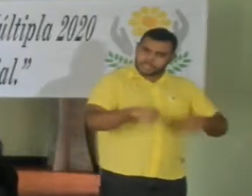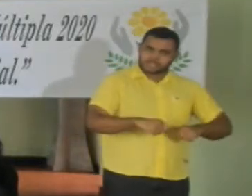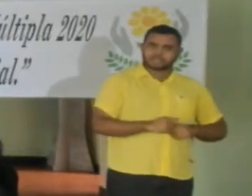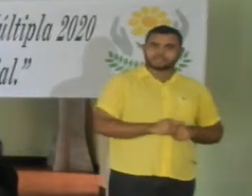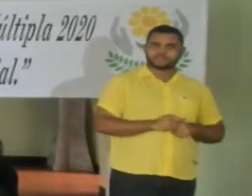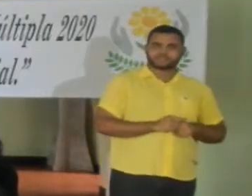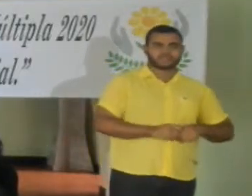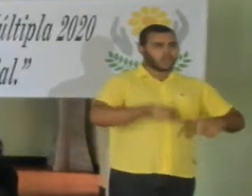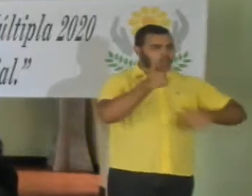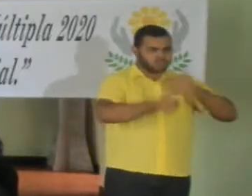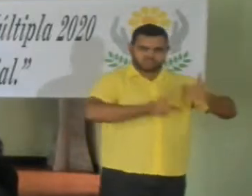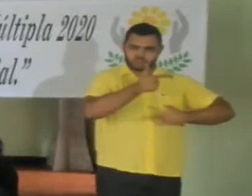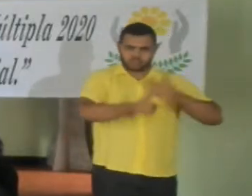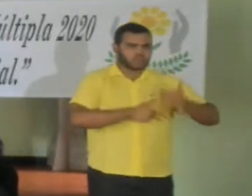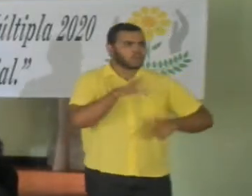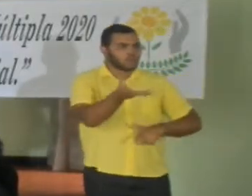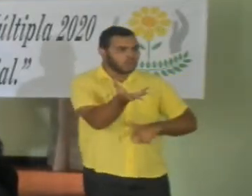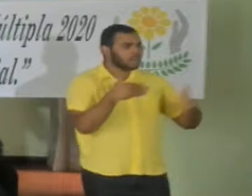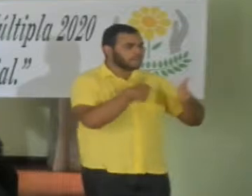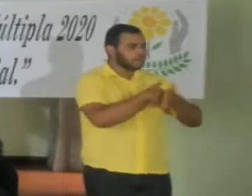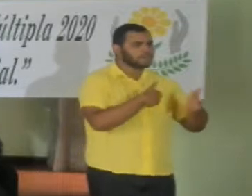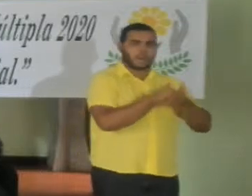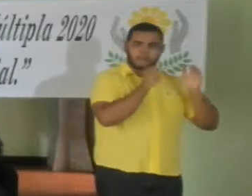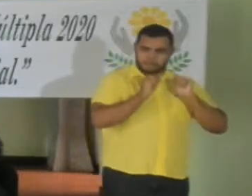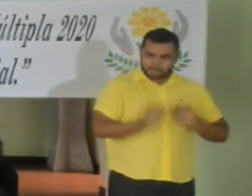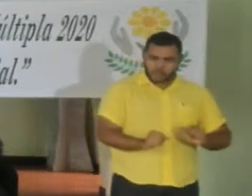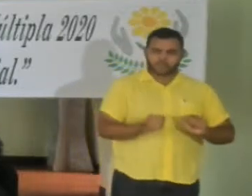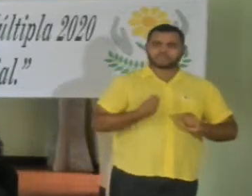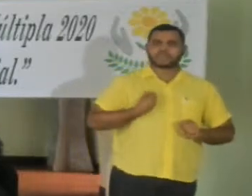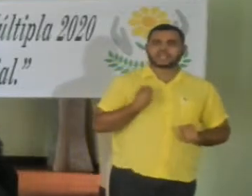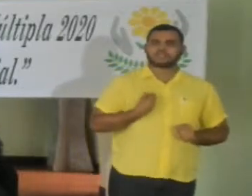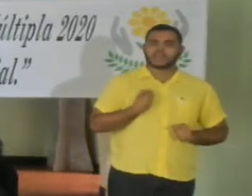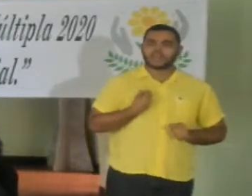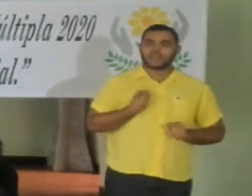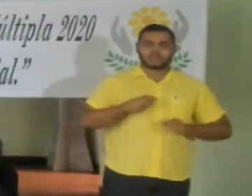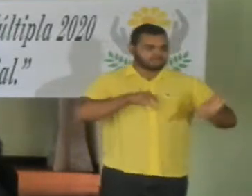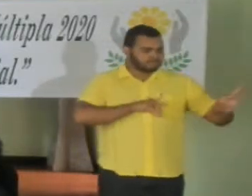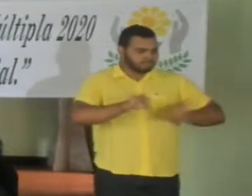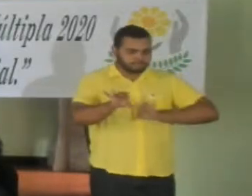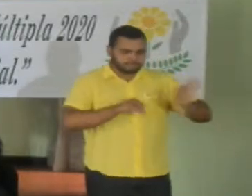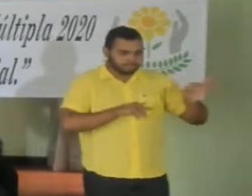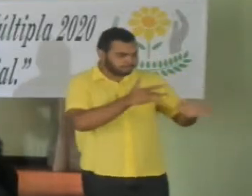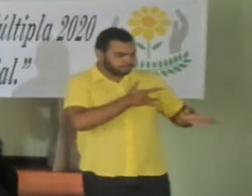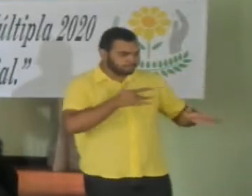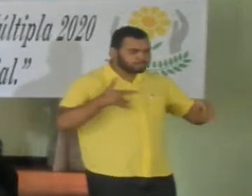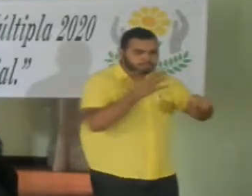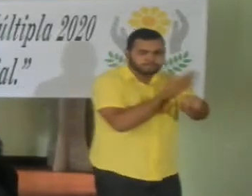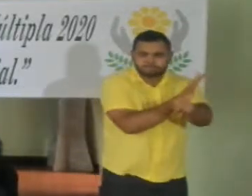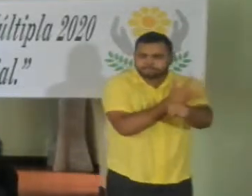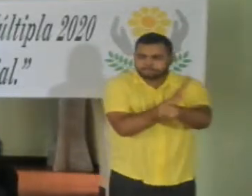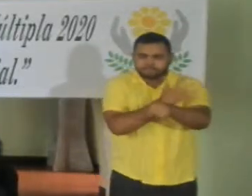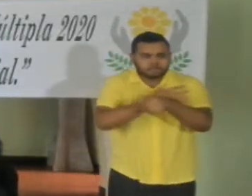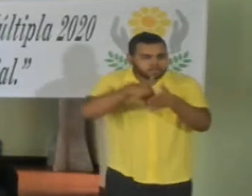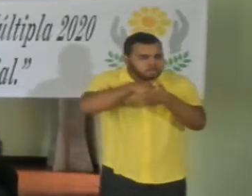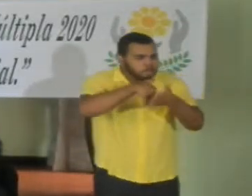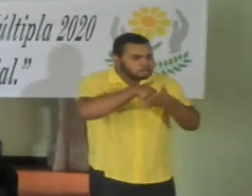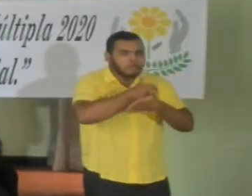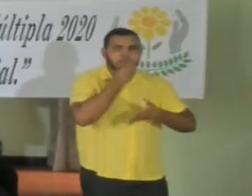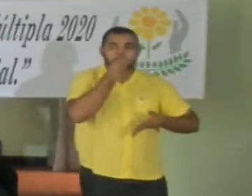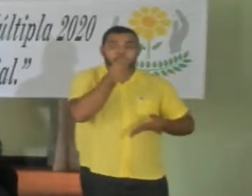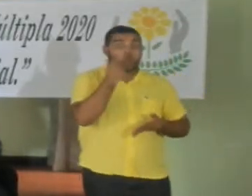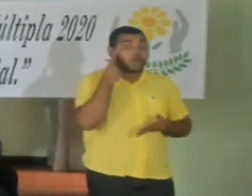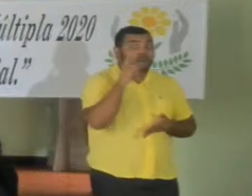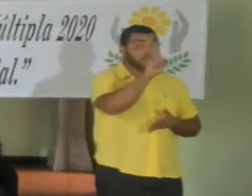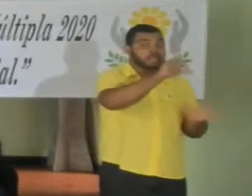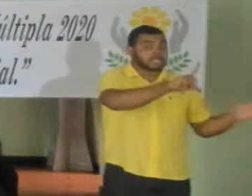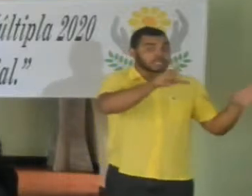foi atrás do seu direito, eu quero participar, eu posso participar, né, se preparou para isso e eles, né, todos, uma vez por